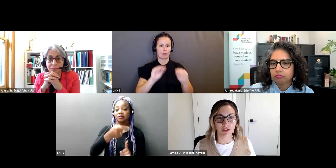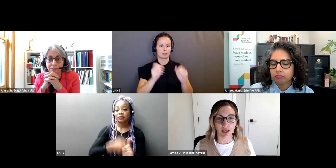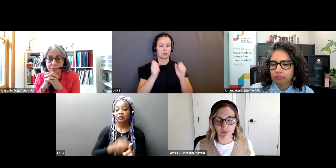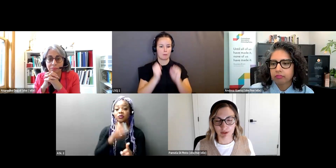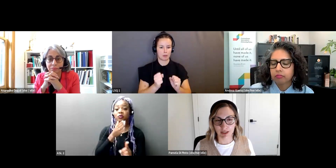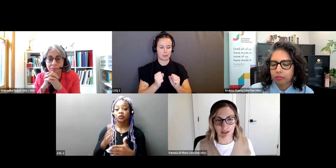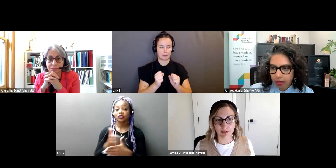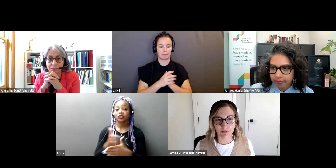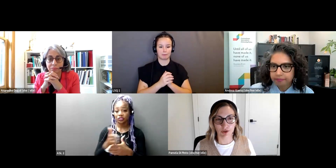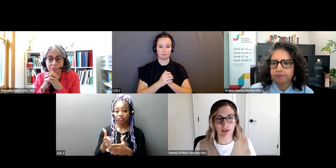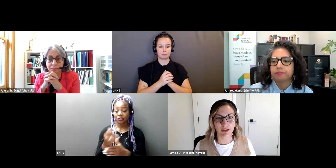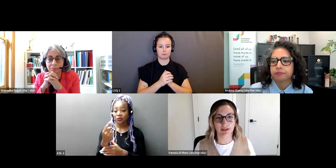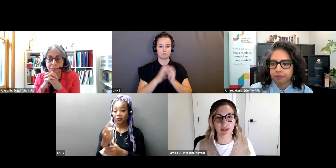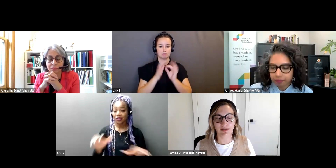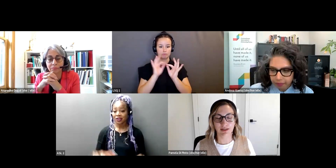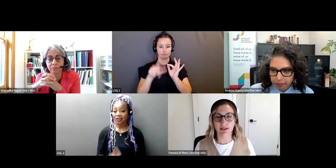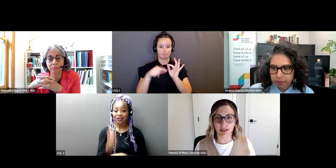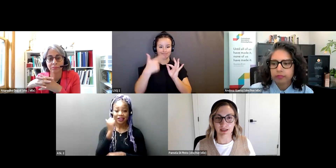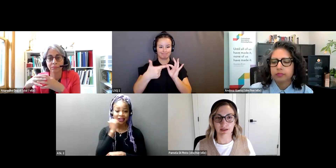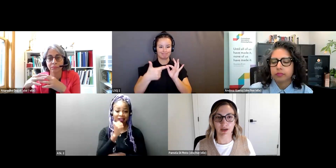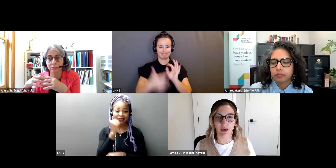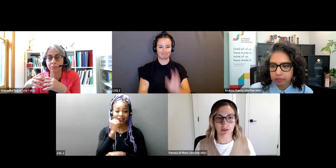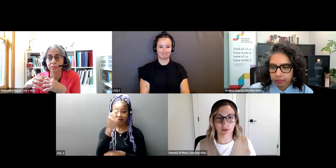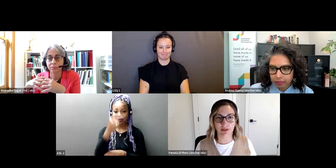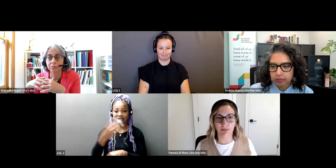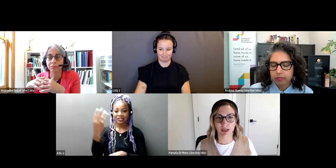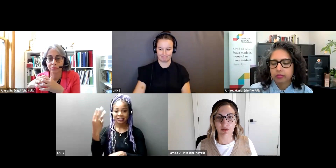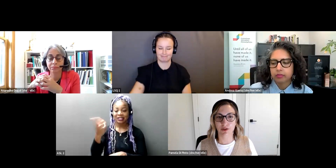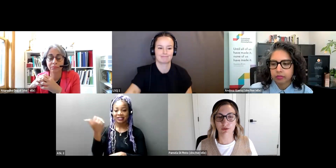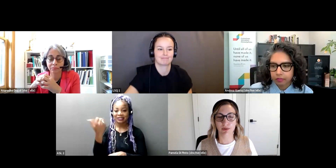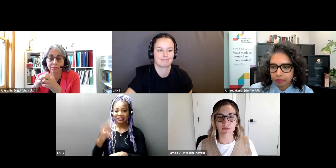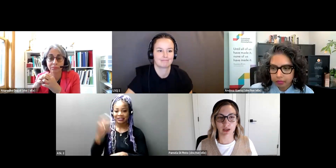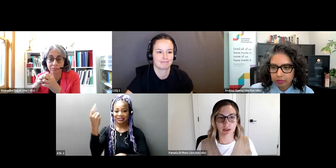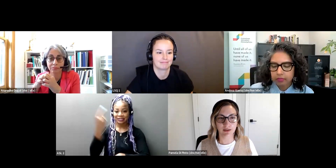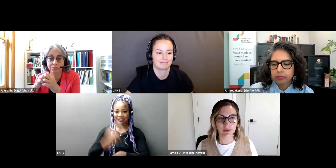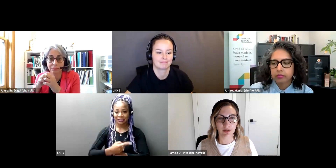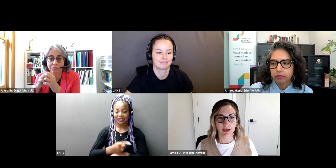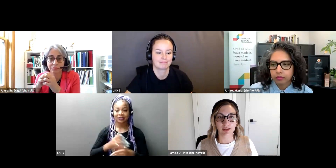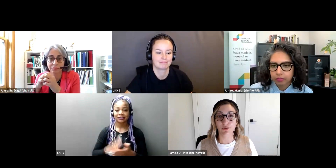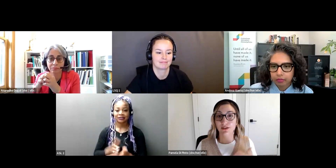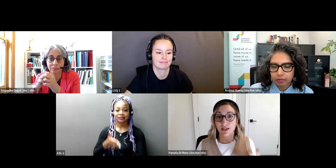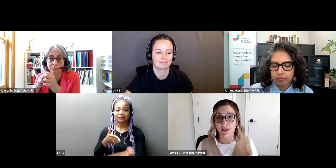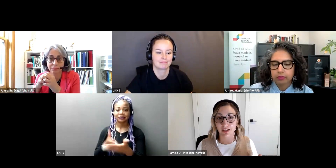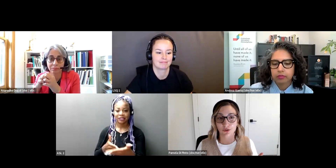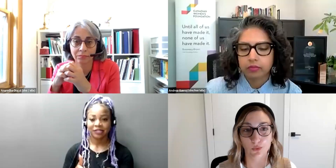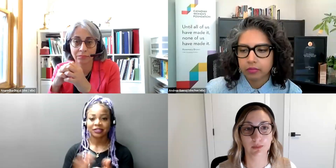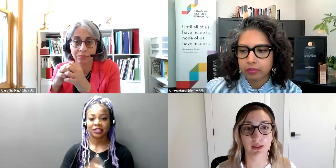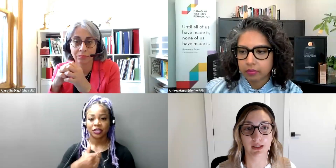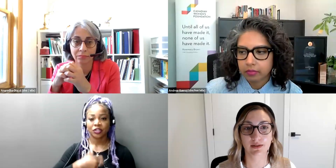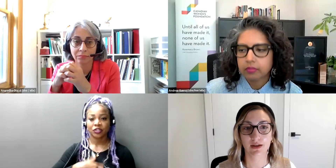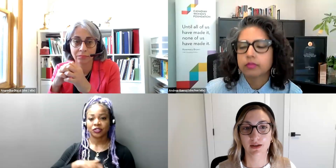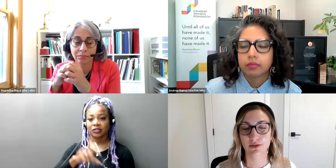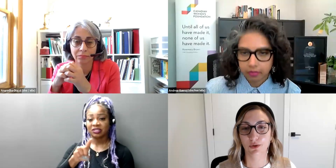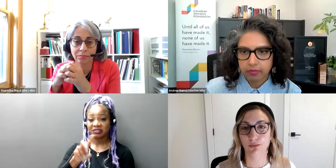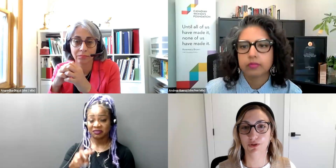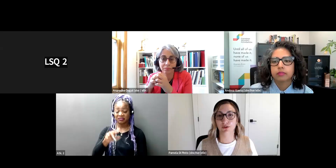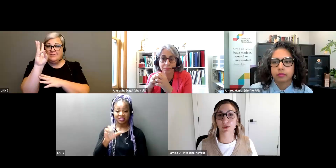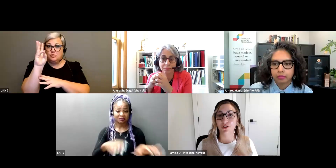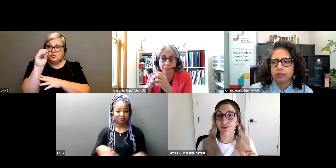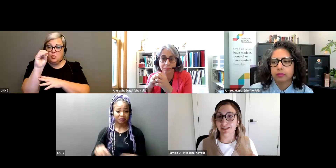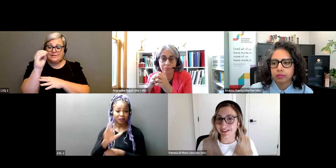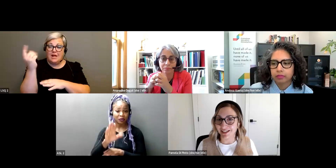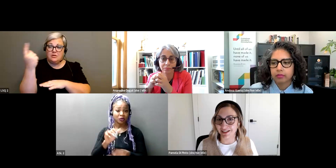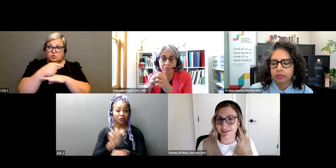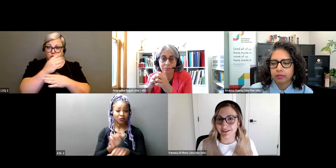Le mois prochain, nous allons partager une action par jour avec vous pendant les 60 jours de lutte contre